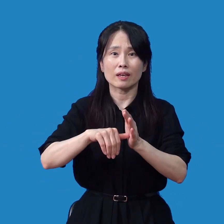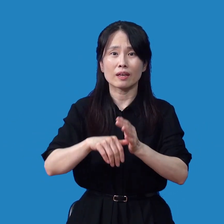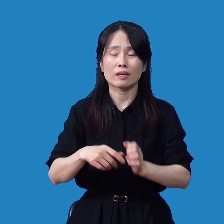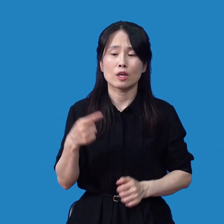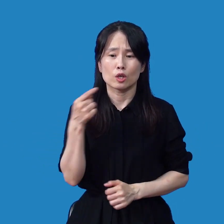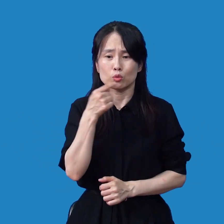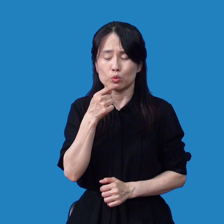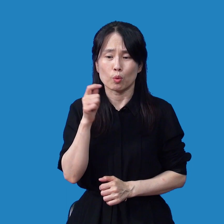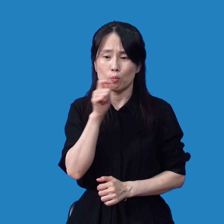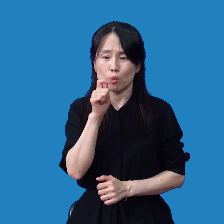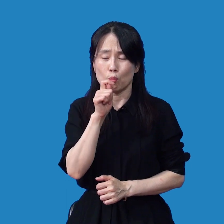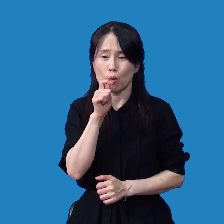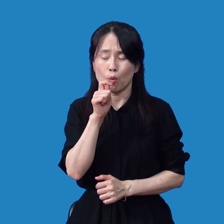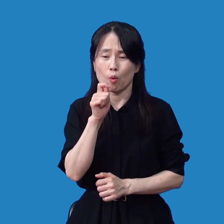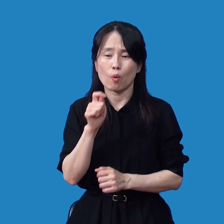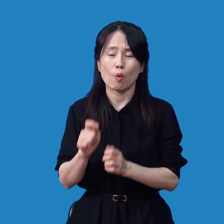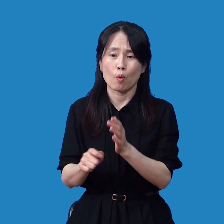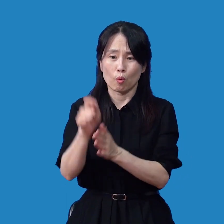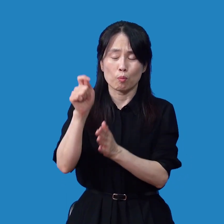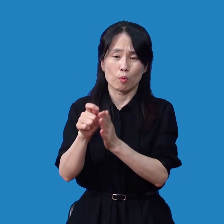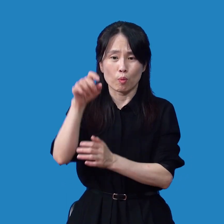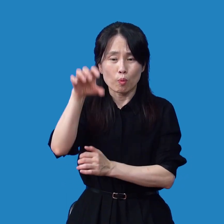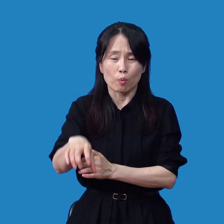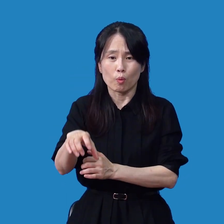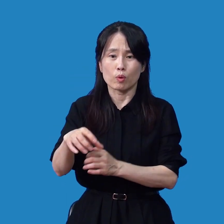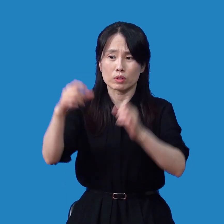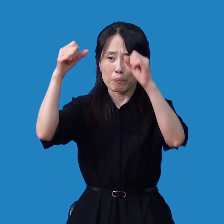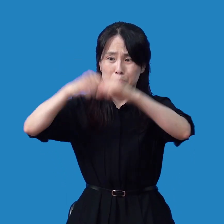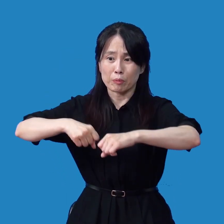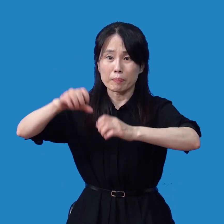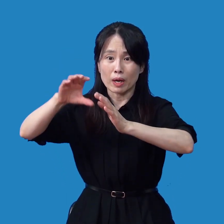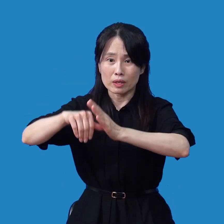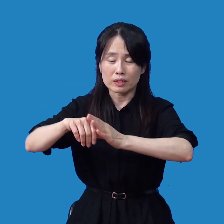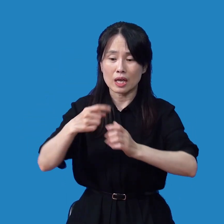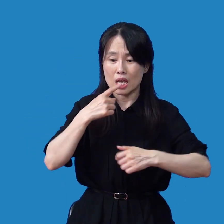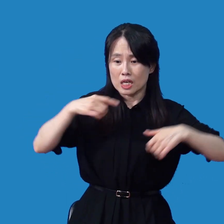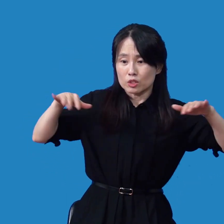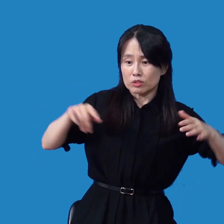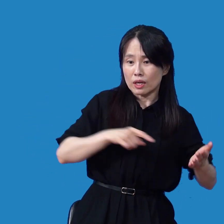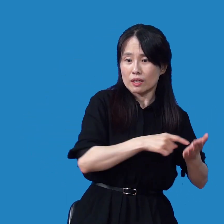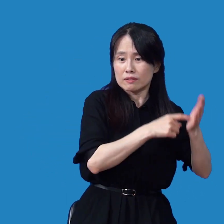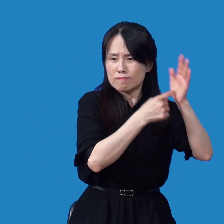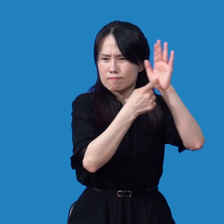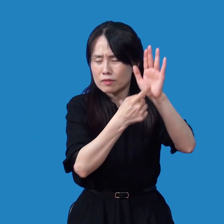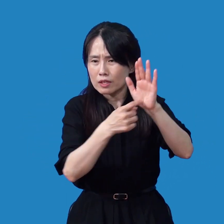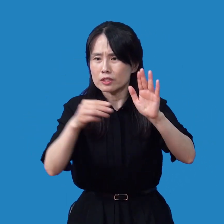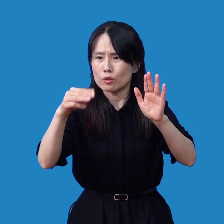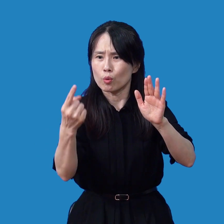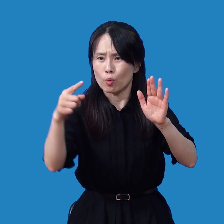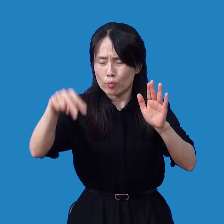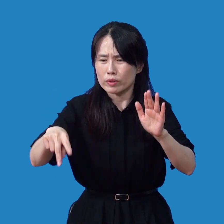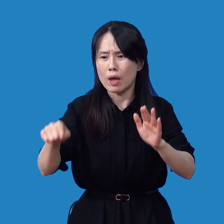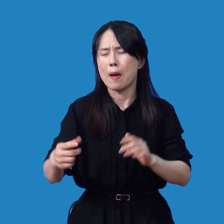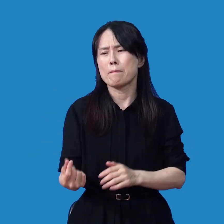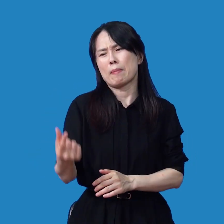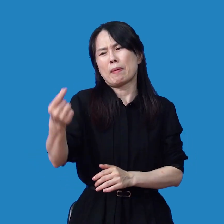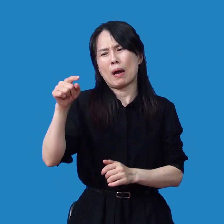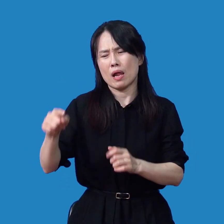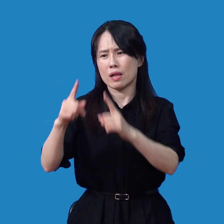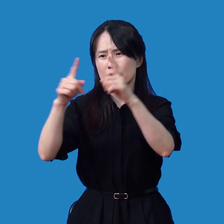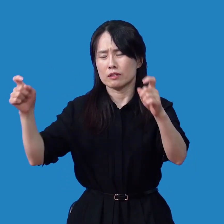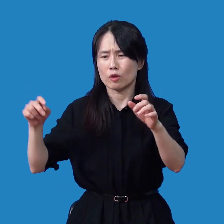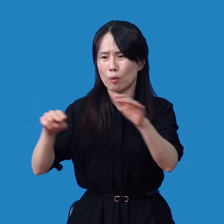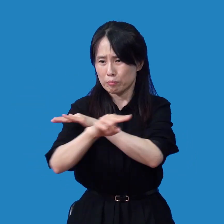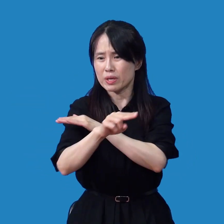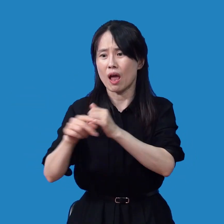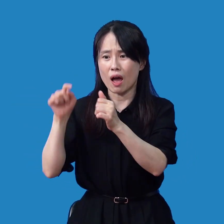소돔 고모라가 멸망할 때에 천사가 나타나서 롯에게 빨리 그 성을 떠나라고 경고를 했습니다. 그런데